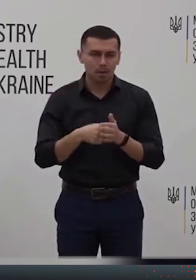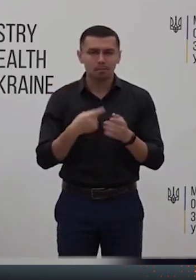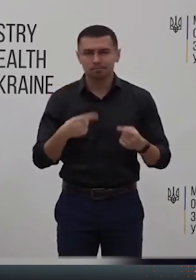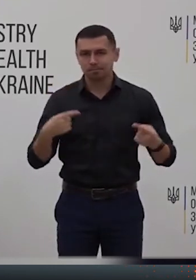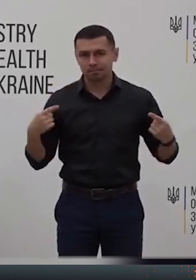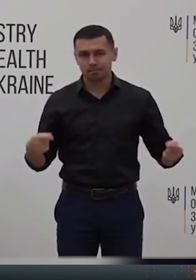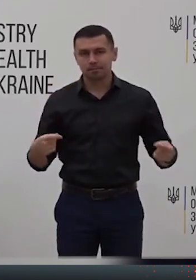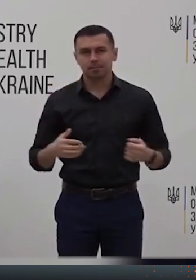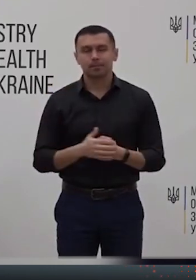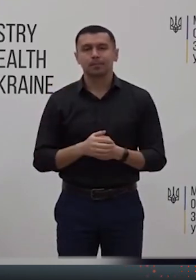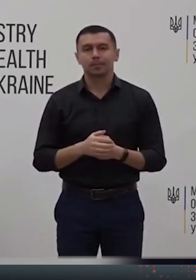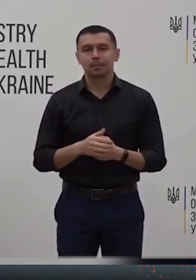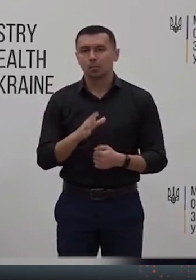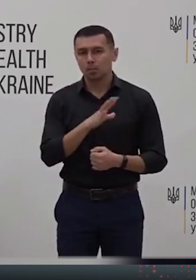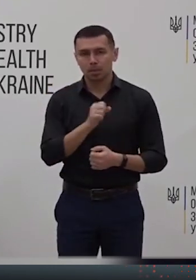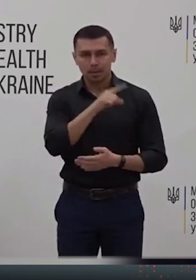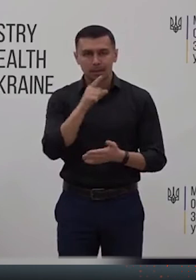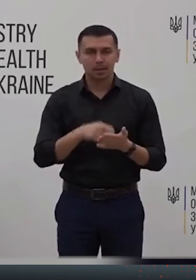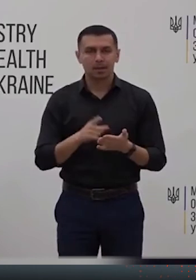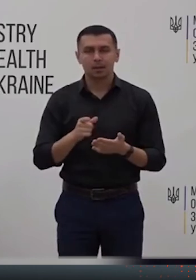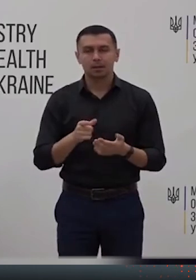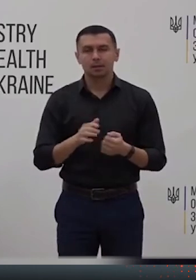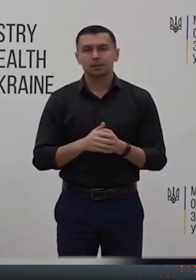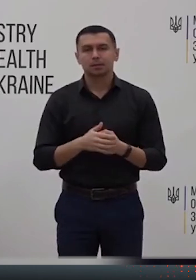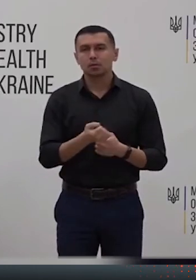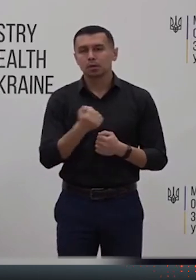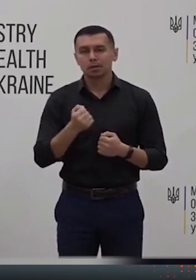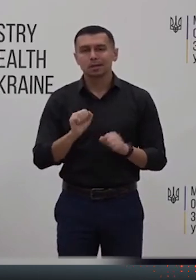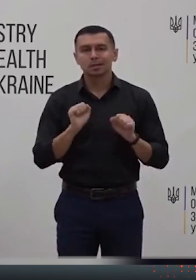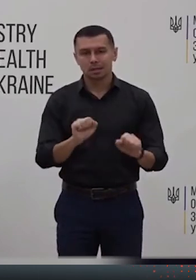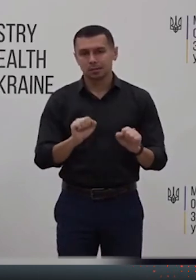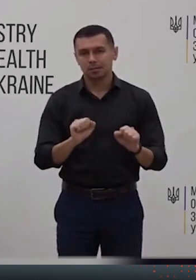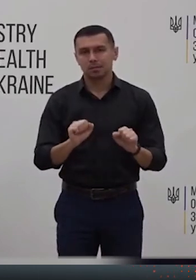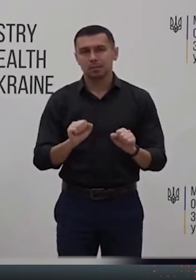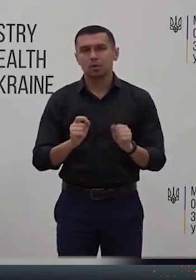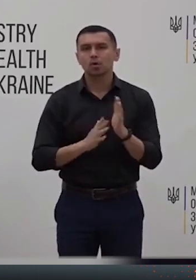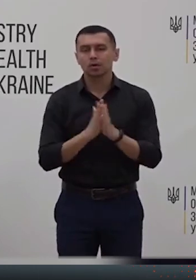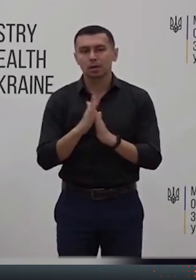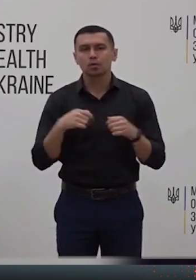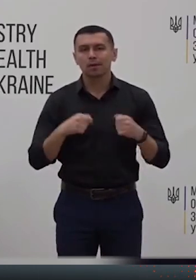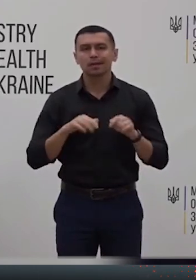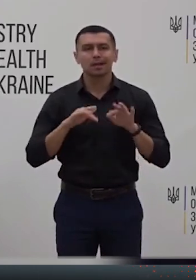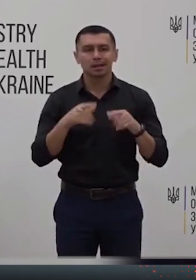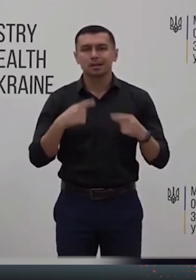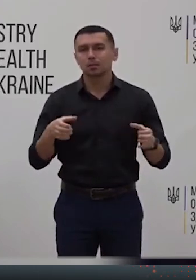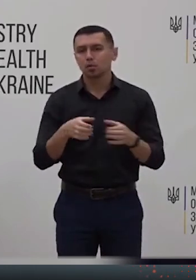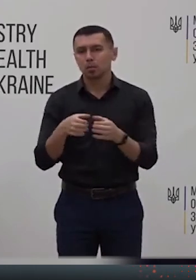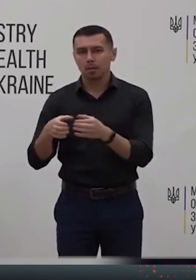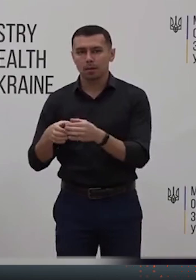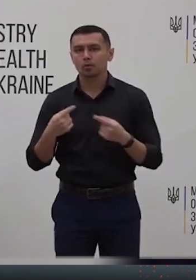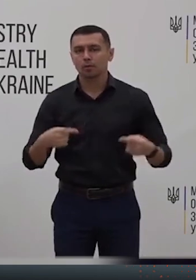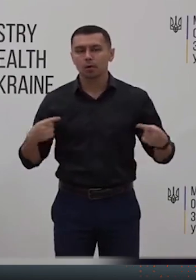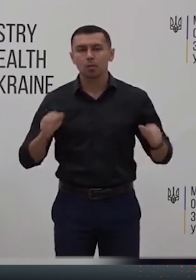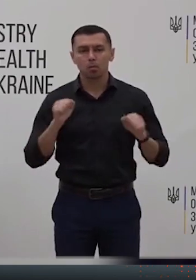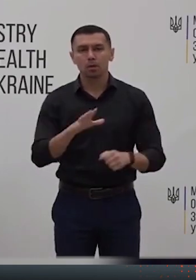те, що було питання, насіннями, засобами захисту рослин. Торгувальна діяльність іншими групами товарів може